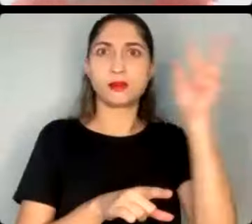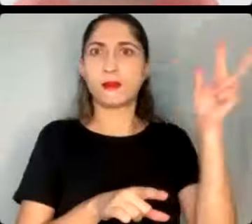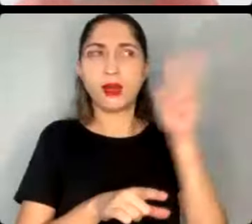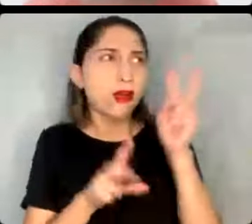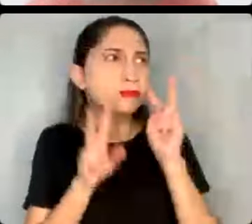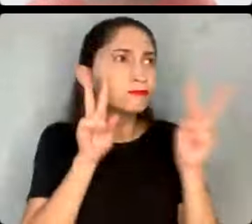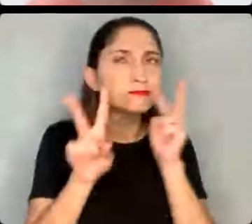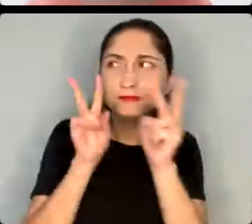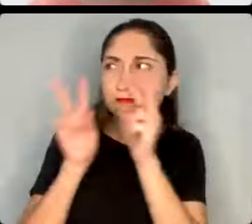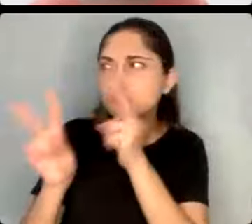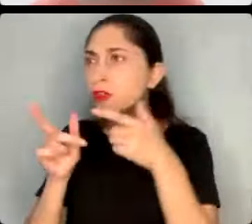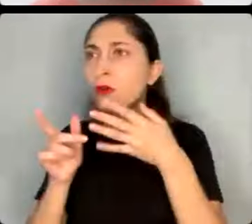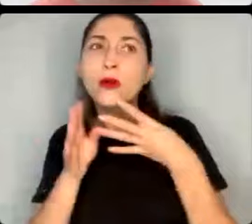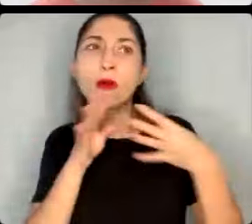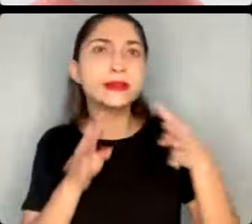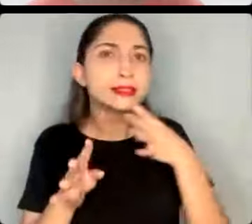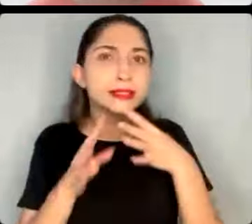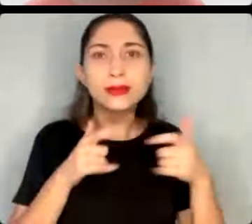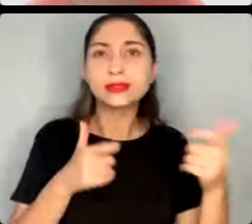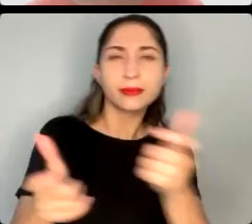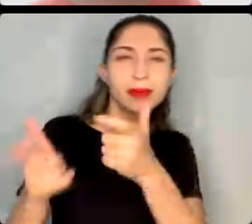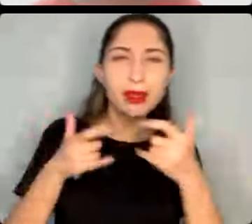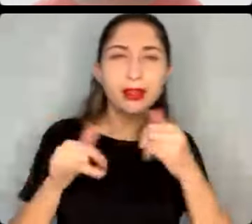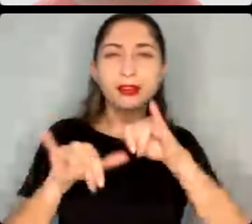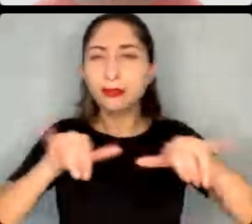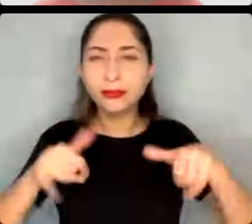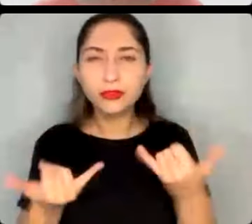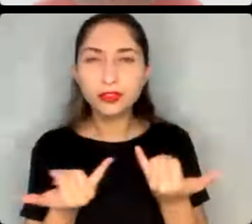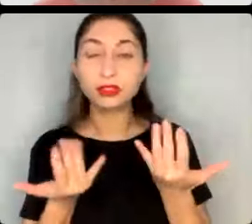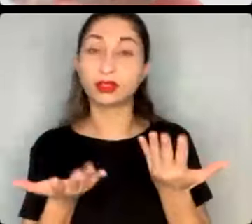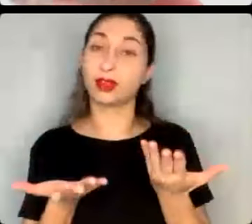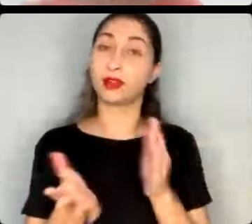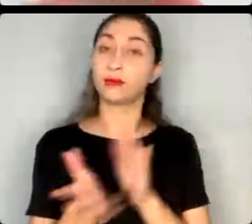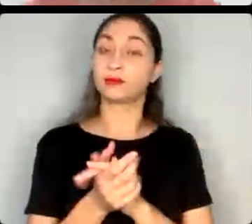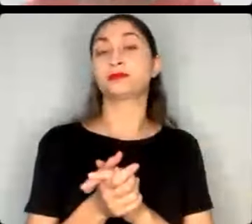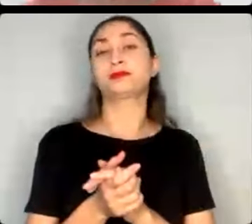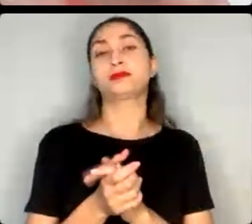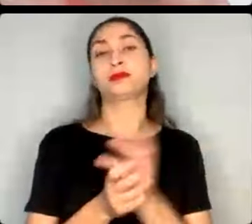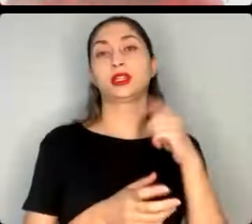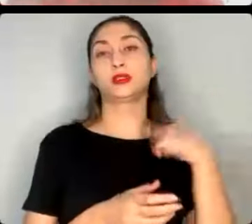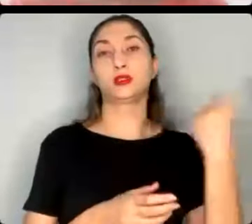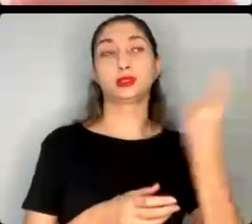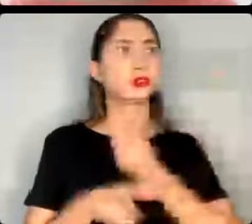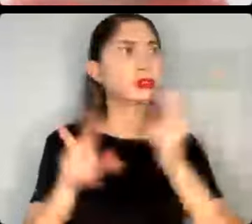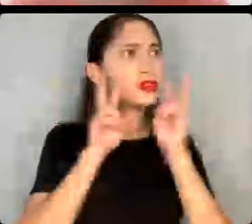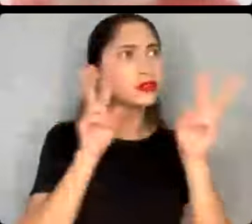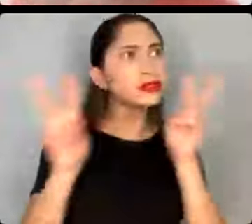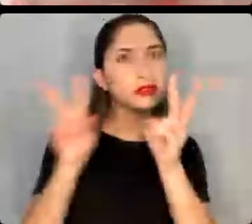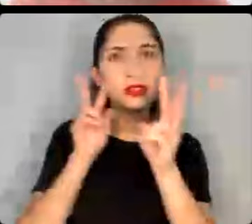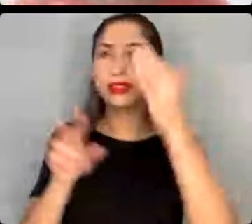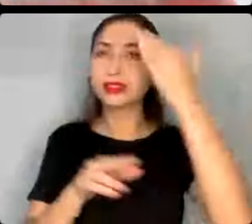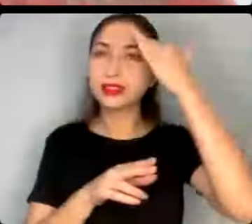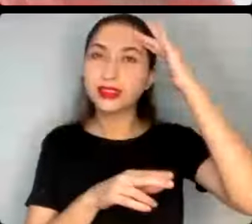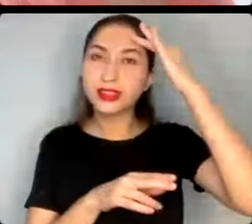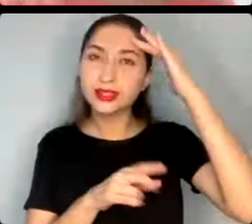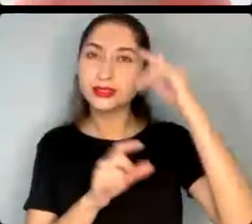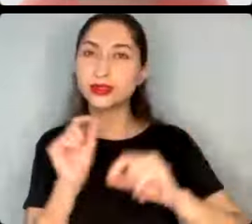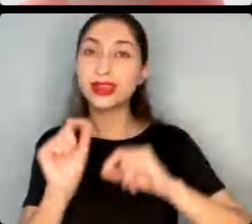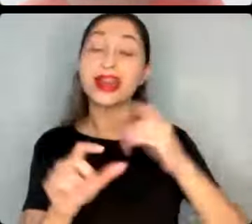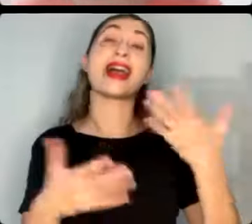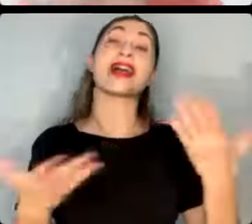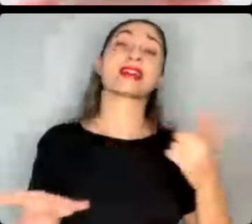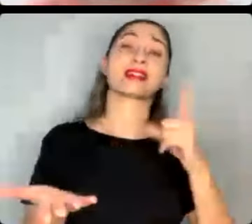o ambiente, para tirar vantagem. Então, tudo isso a gente vai observando e começa, eu tenho um parente